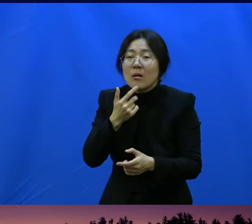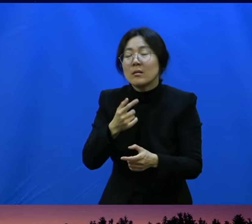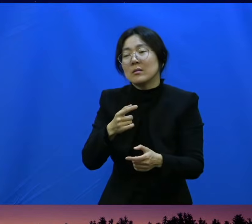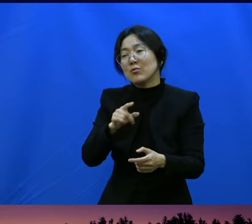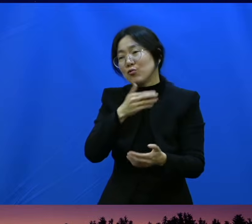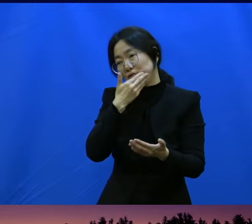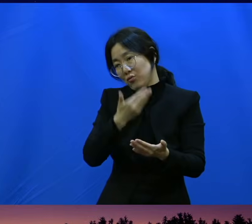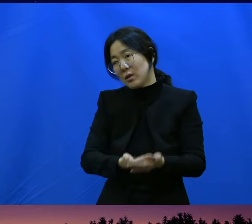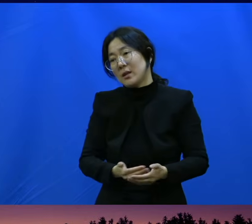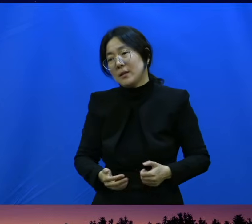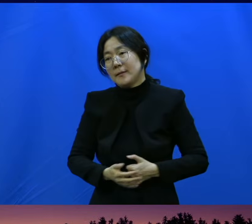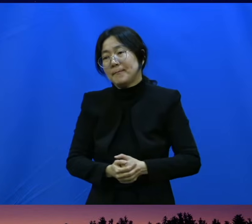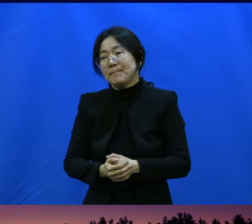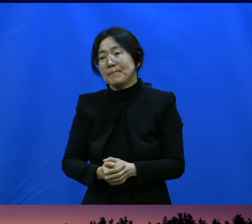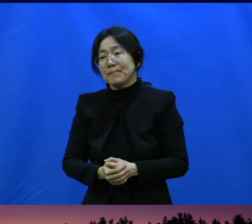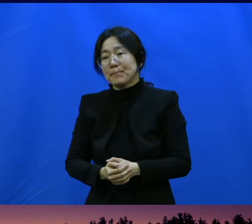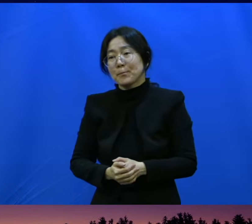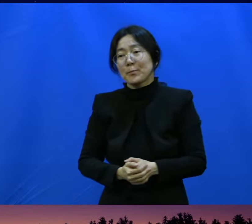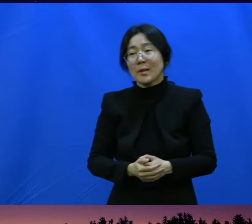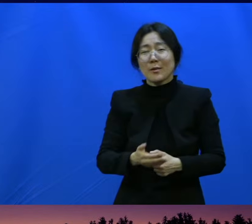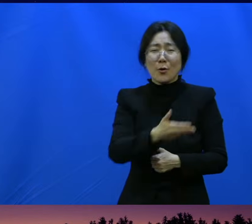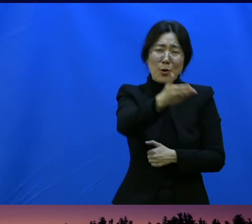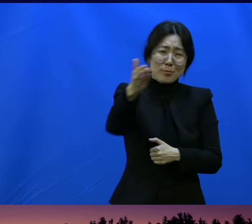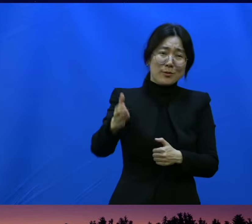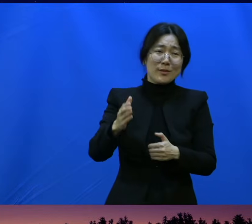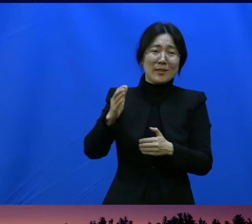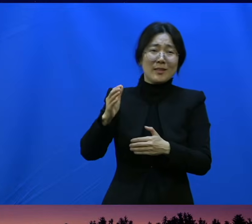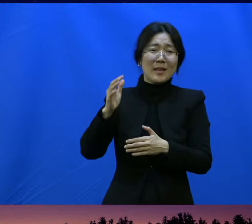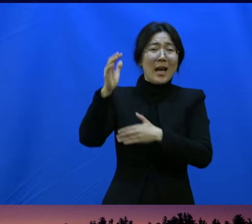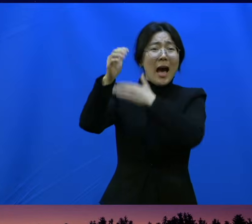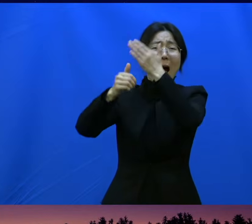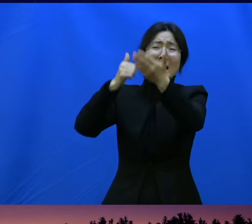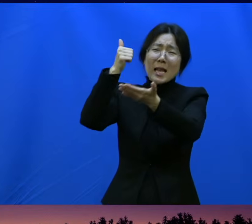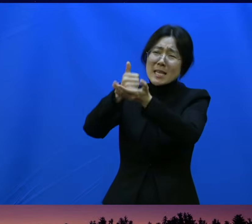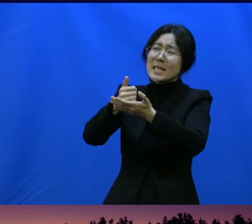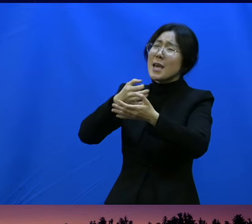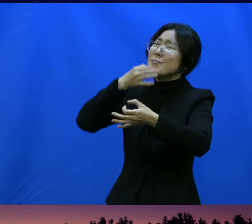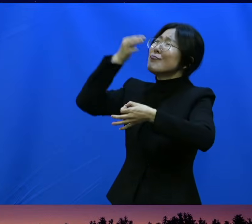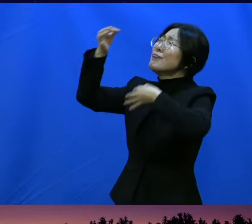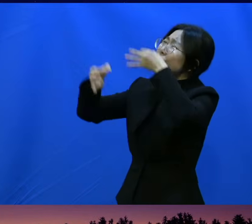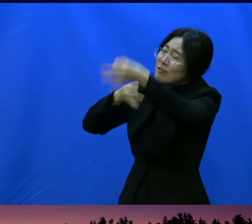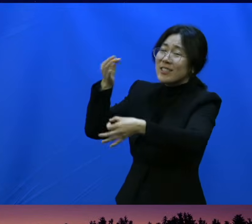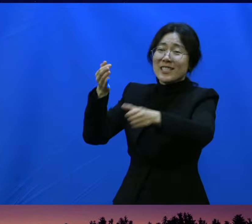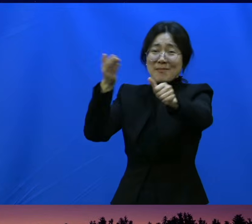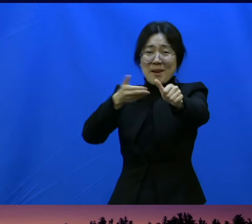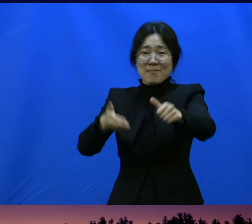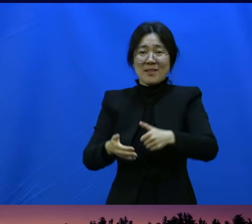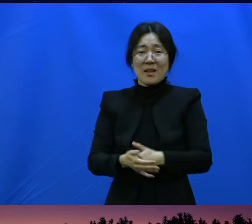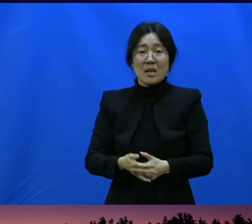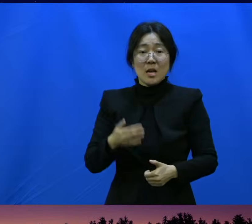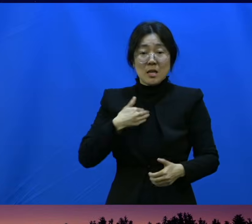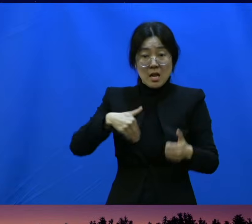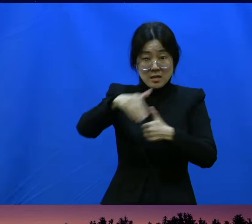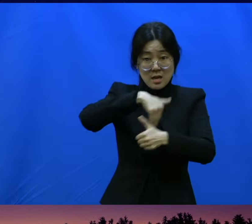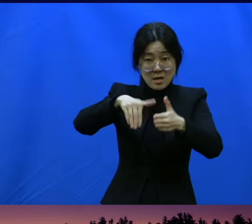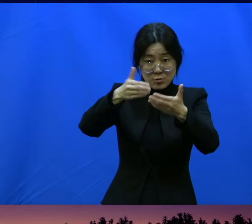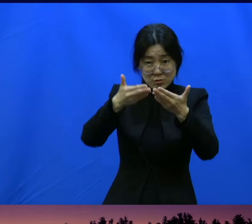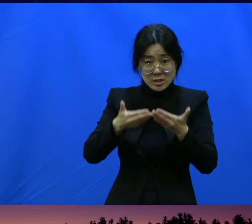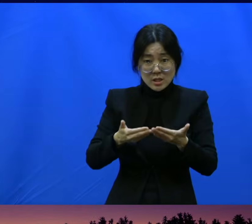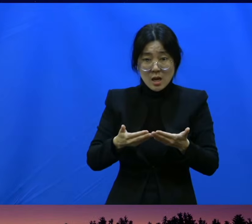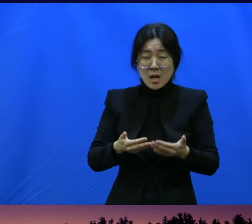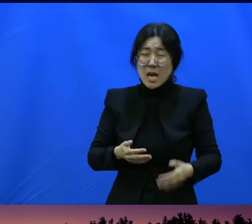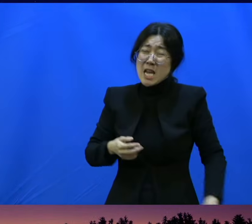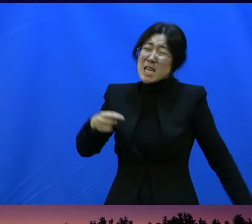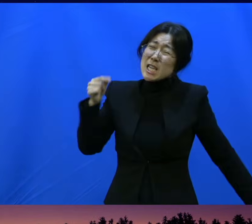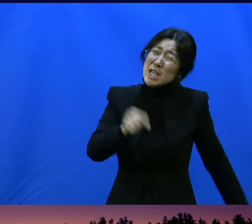축원합니다. 그분에게 부러지시기를 바랍니다. 그리고 나에게 주어진 상황을 그대로 받아들이시고, 아니 이게